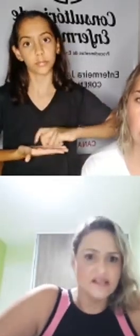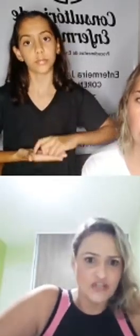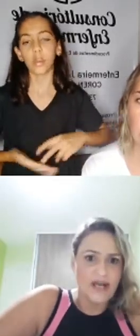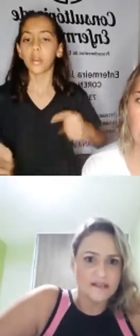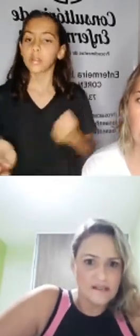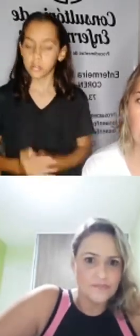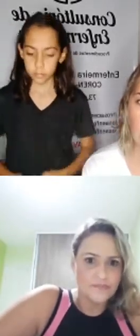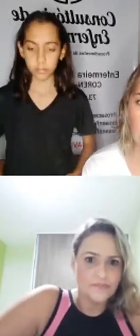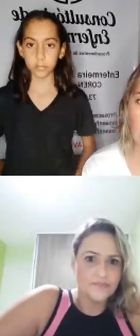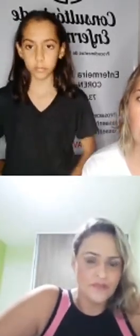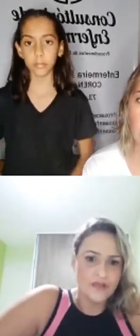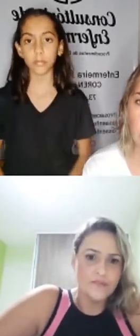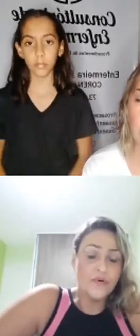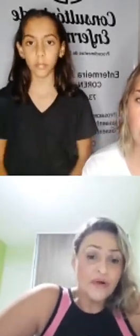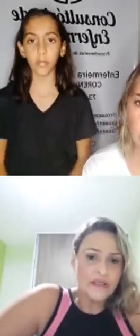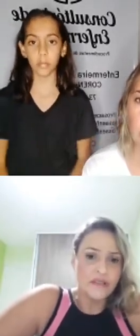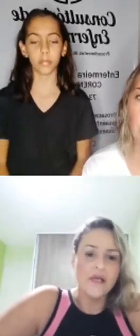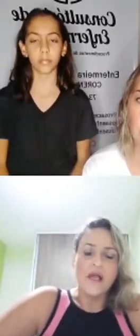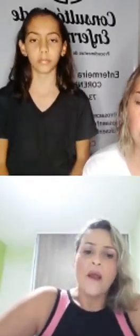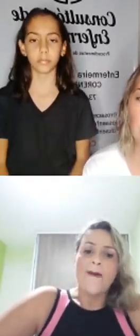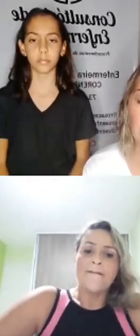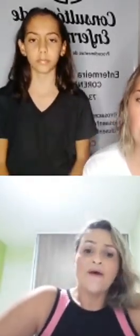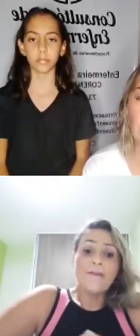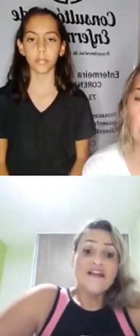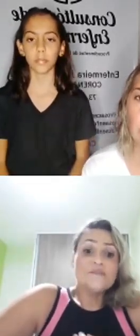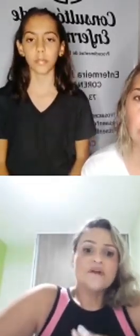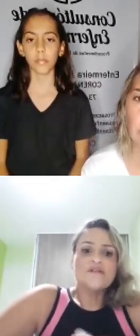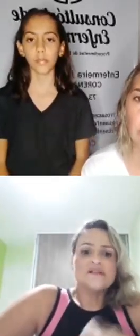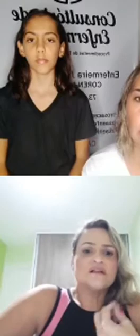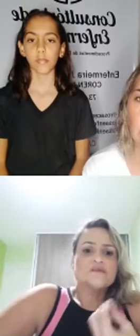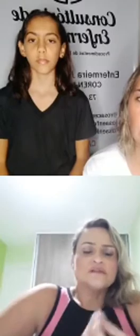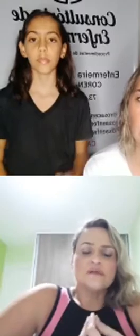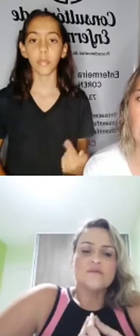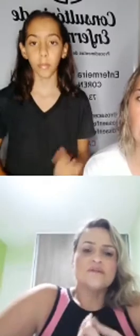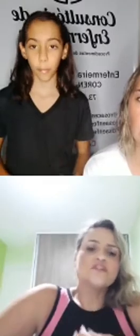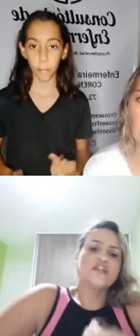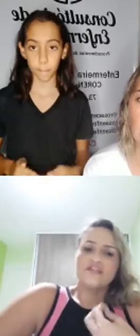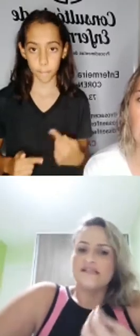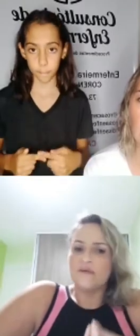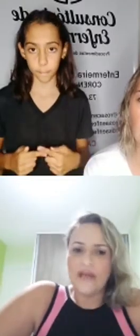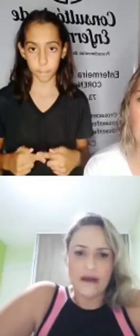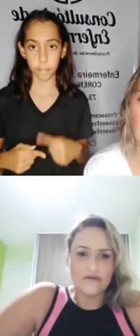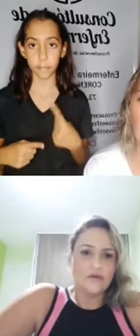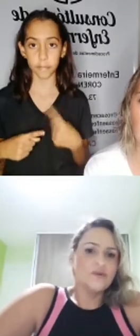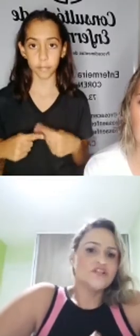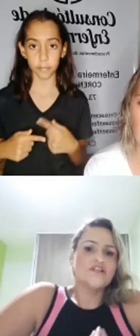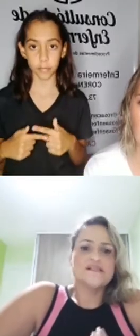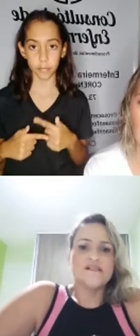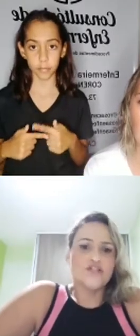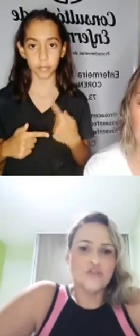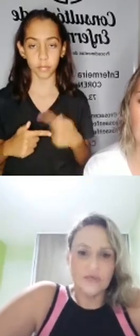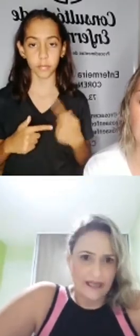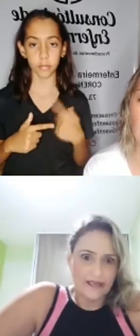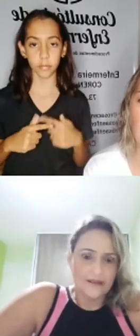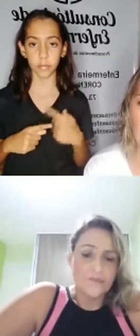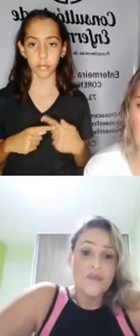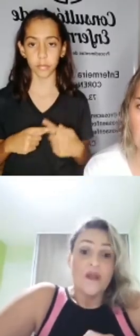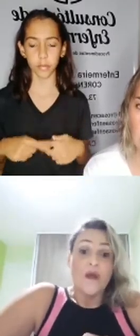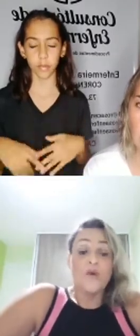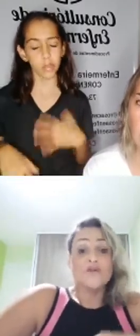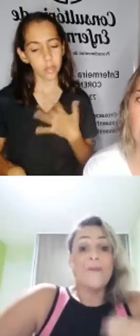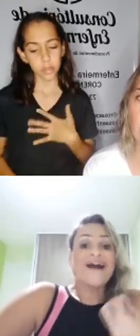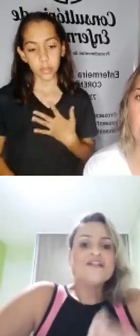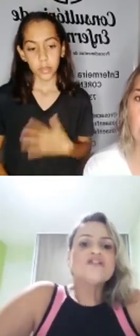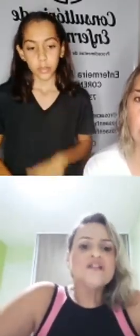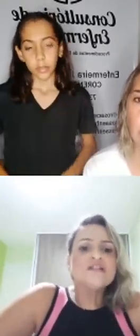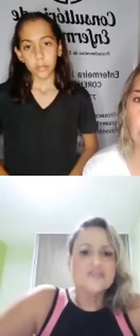ser adiadas, né? Por quê? Porque mesmo que você não esteja saudável, não esteja sentindo nada,